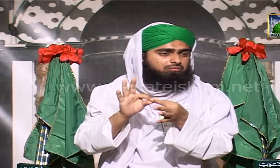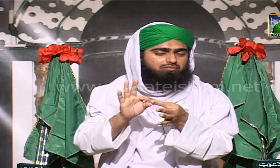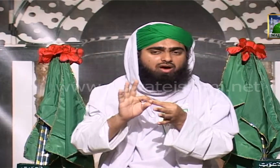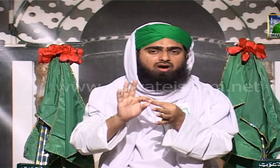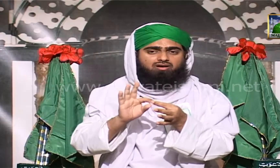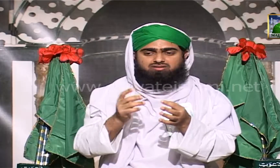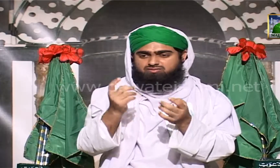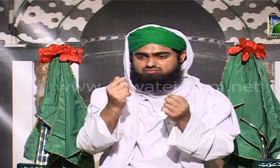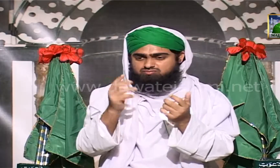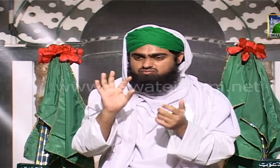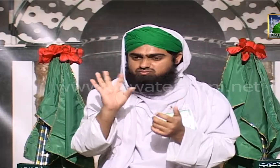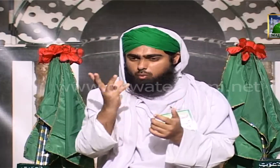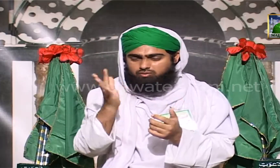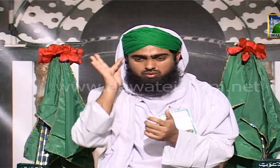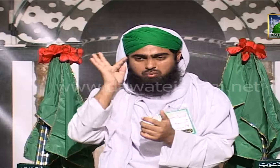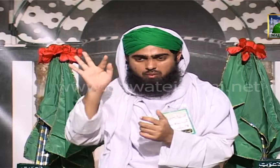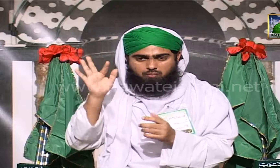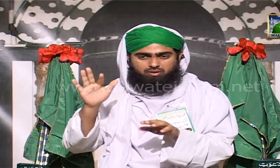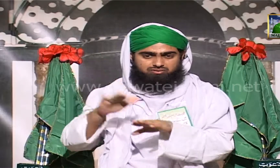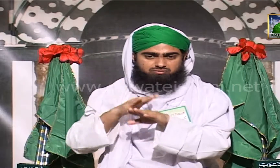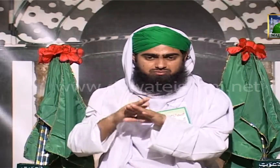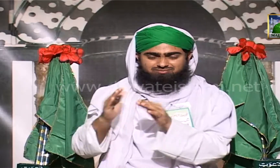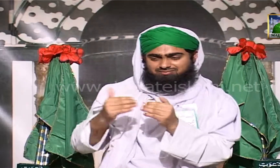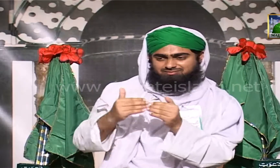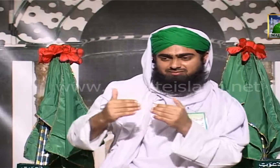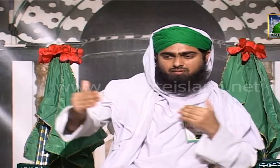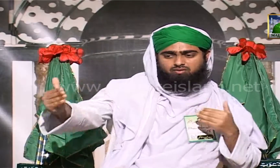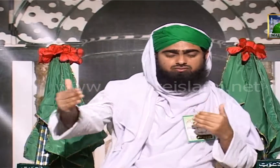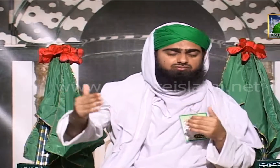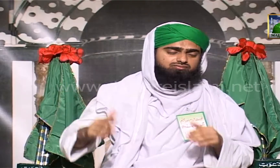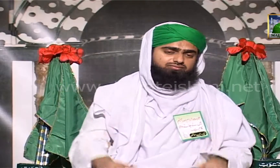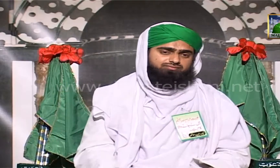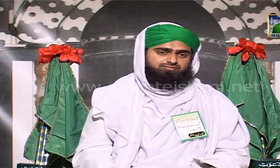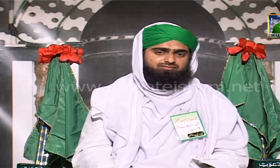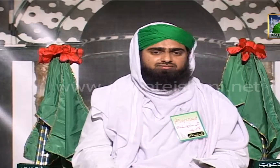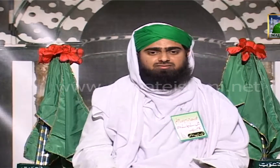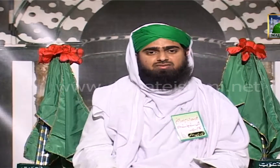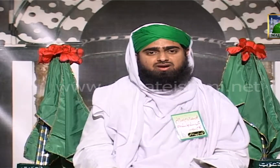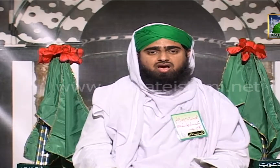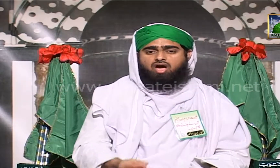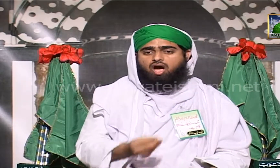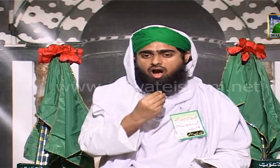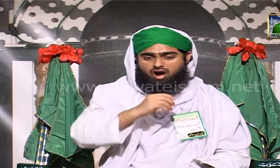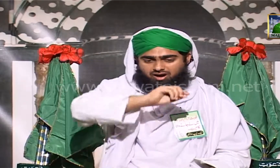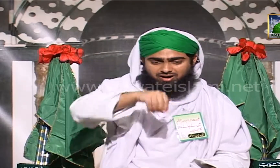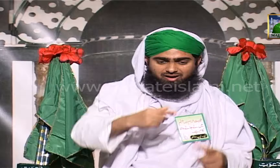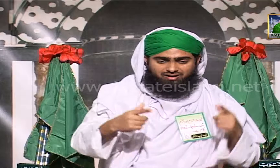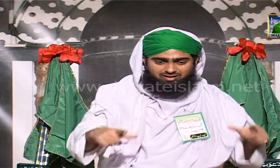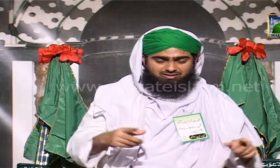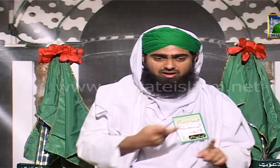کی محبت اور غوث پاک کی عقیدت یکجا نہیں ہو سکتی. تو نیازی کے ساتھ ساتھ آپ کو نمازی بھی